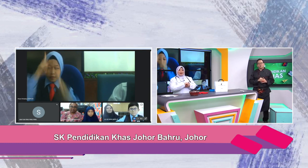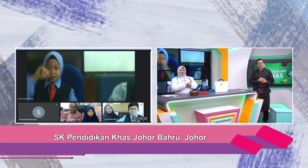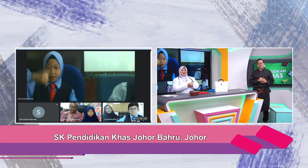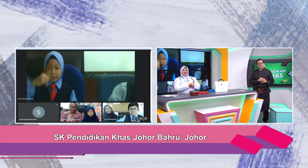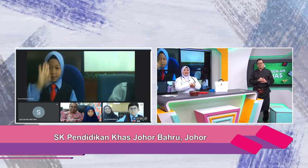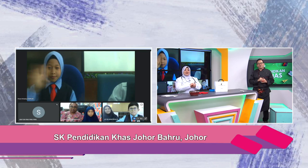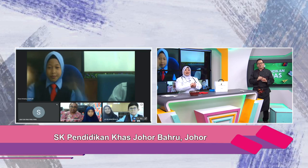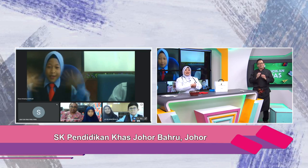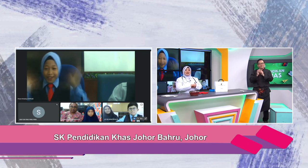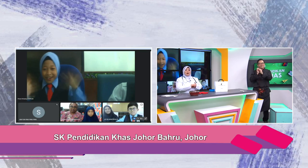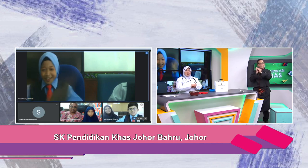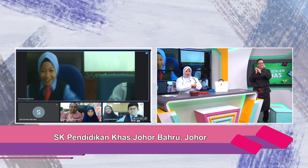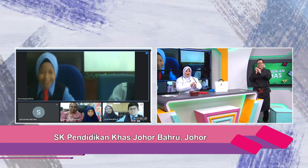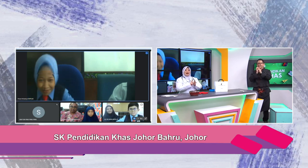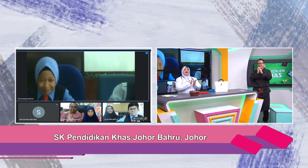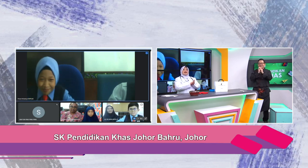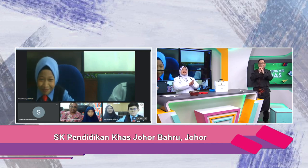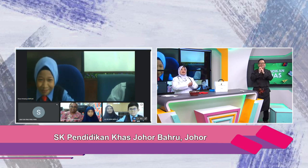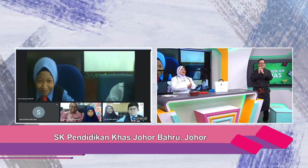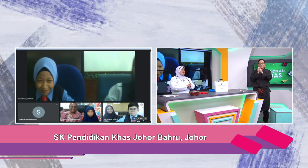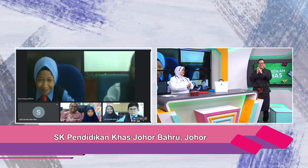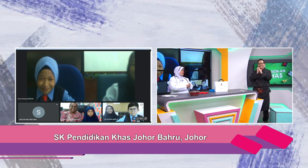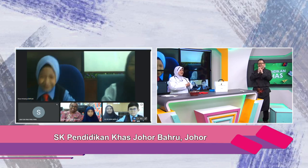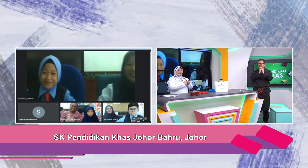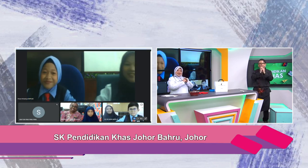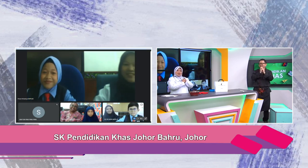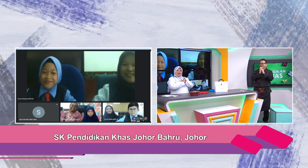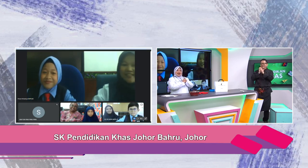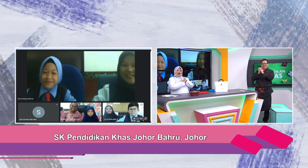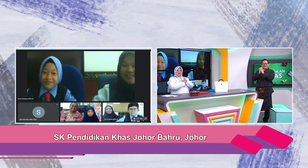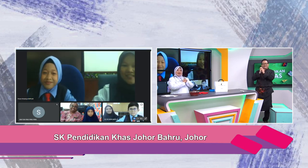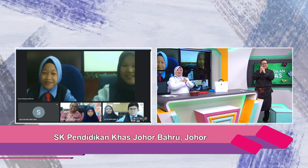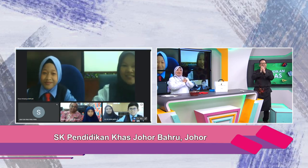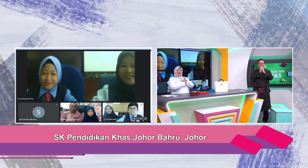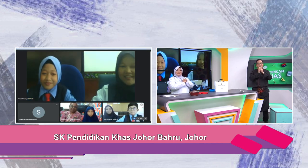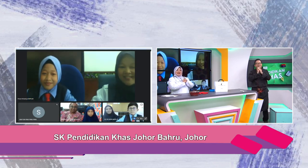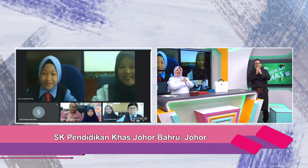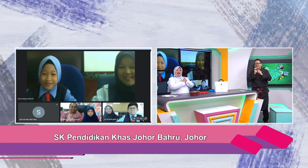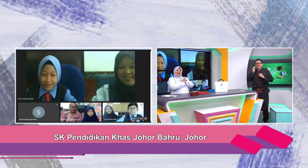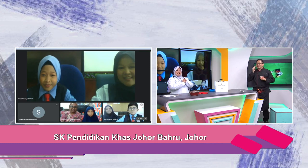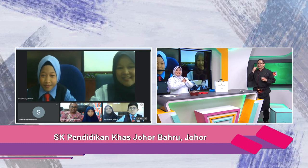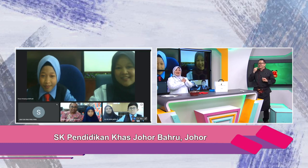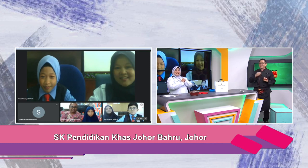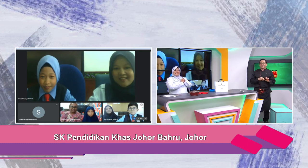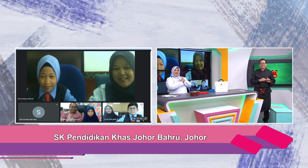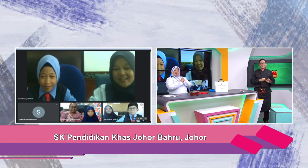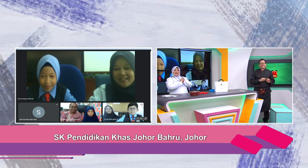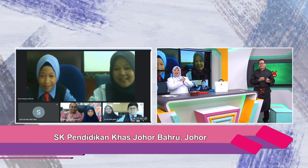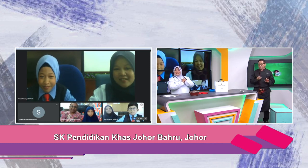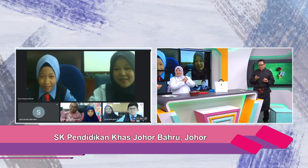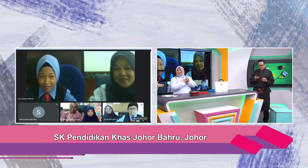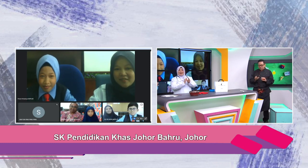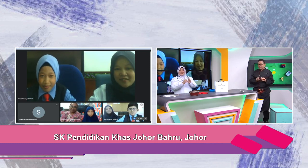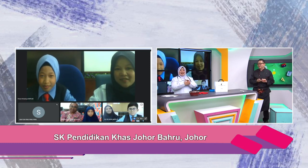Johor Baru. Saya dari sekolah. Tahniah. Pendidikan Khas Johor Baru. Tahniah, Khadisha.